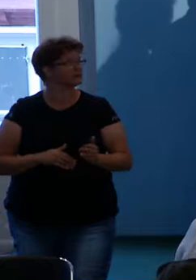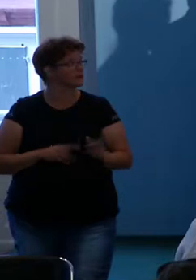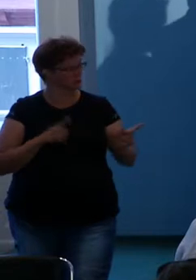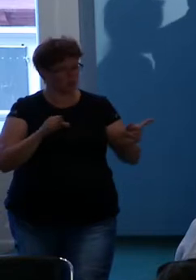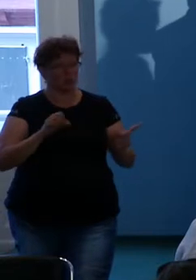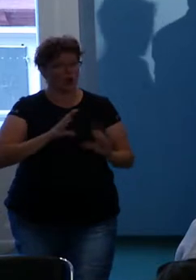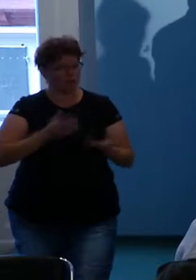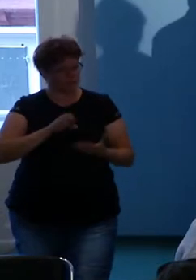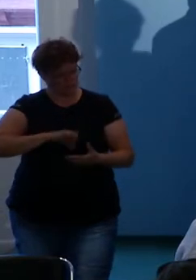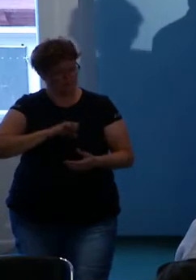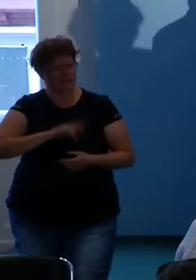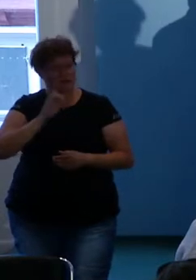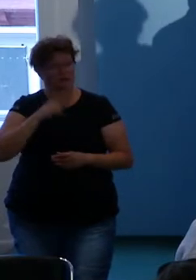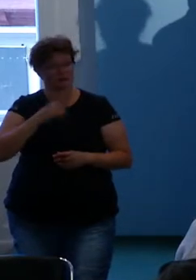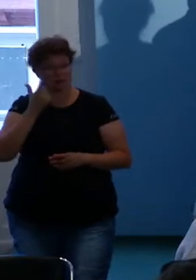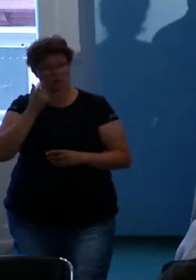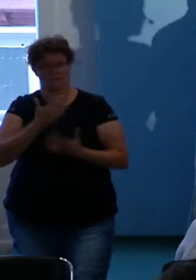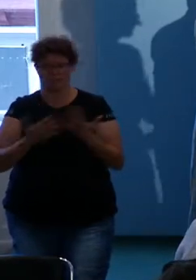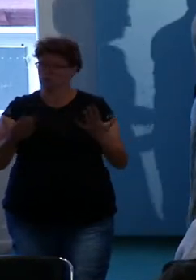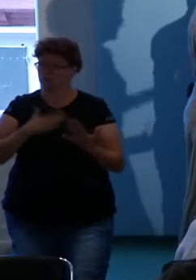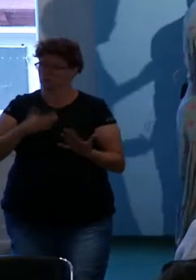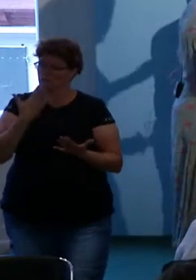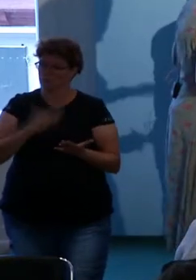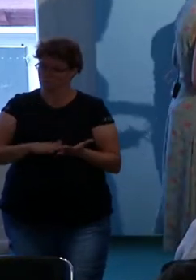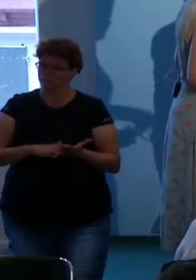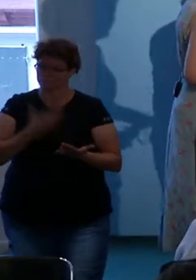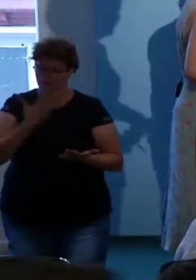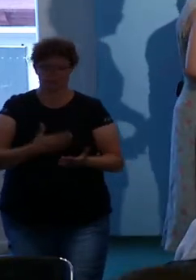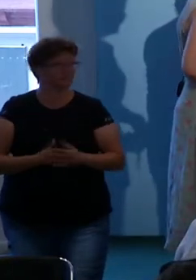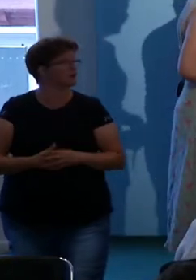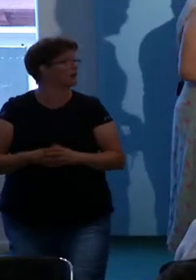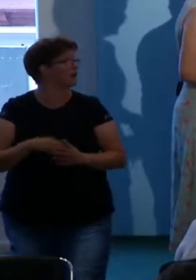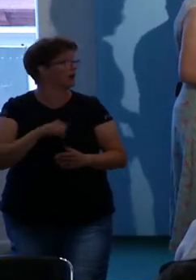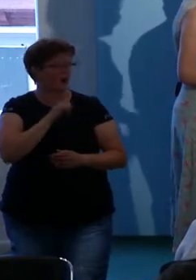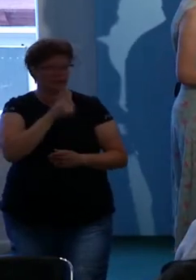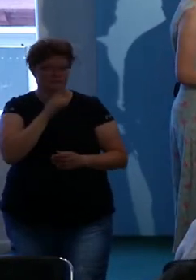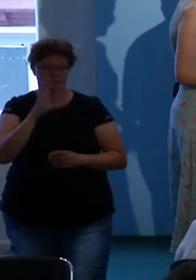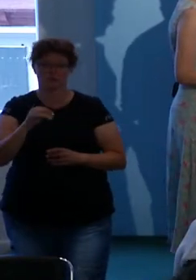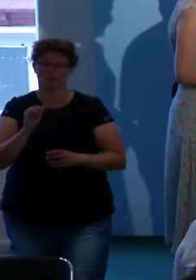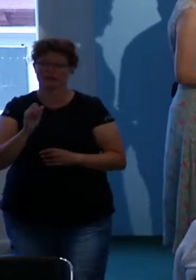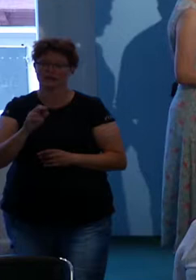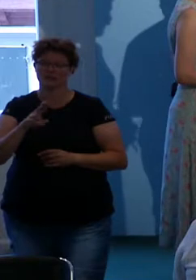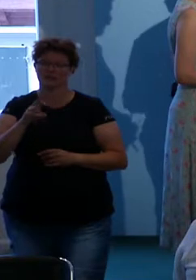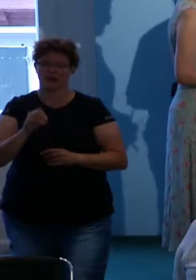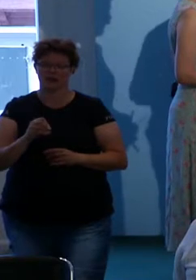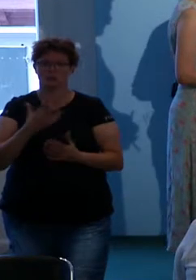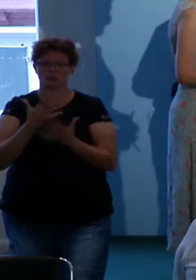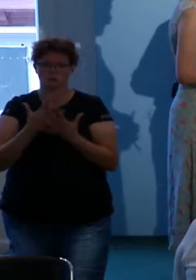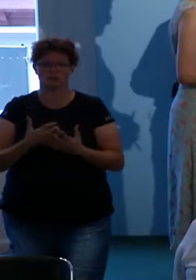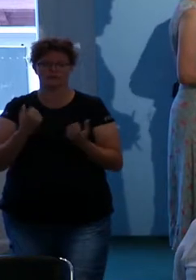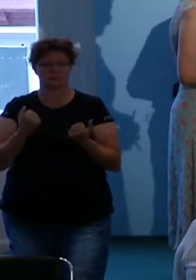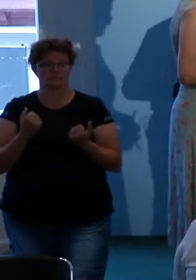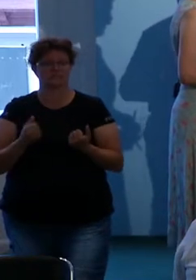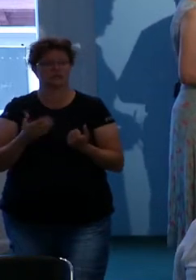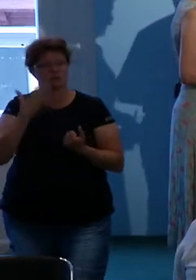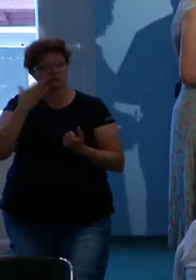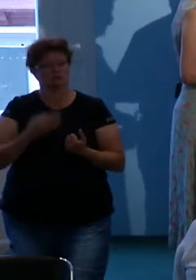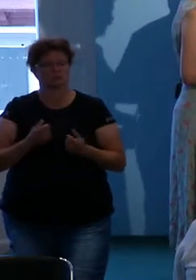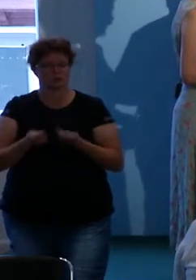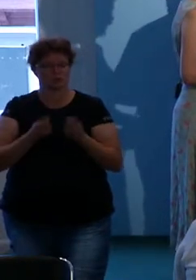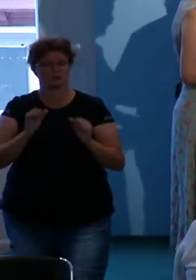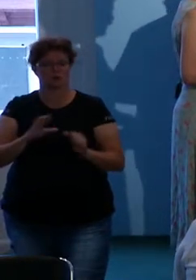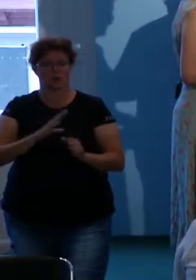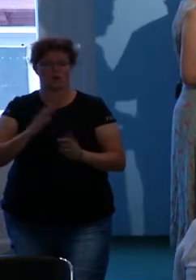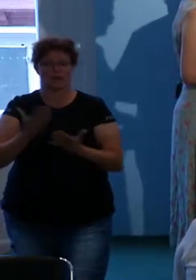otålig. Det tror jag många uppskattar här. Otåligheten. Anders. Ja, men det är just den här infrastrukturen som är så viktig. Att det är en kunskapsstyrning som ska ske